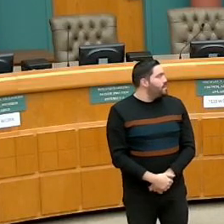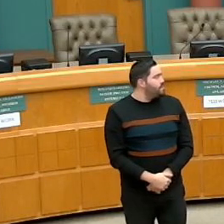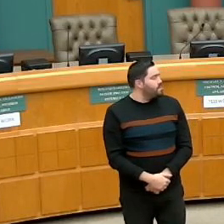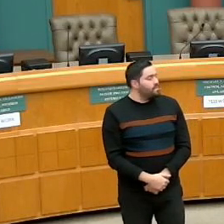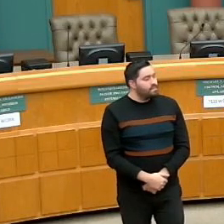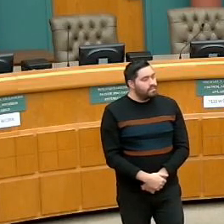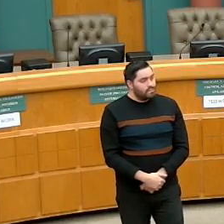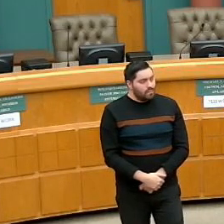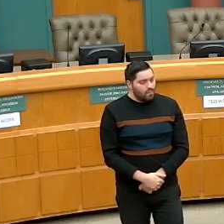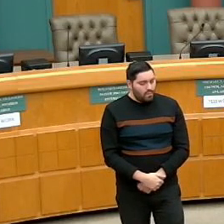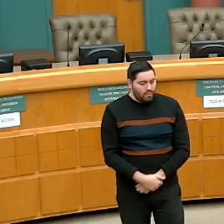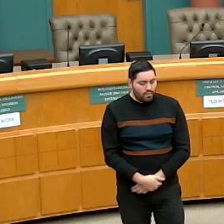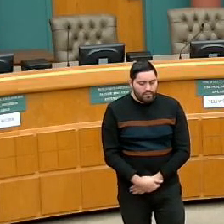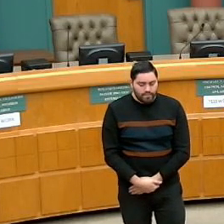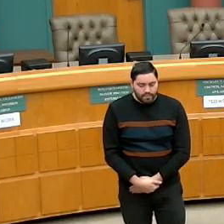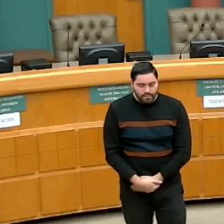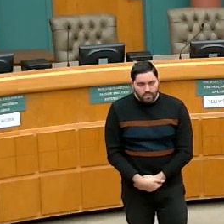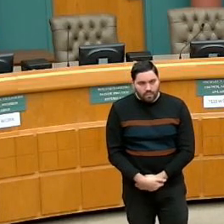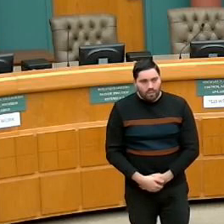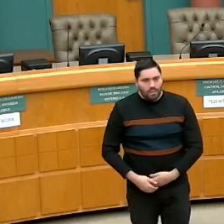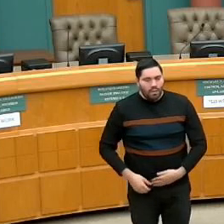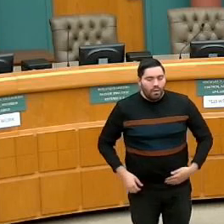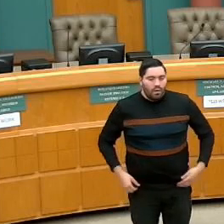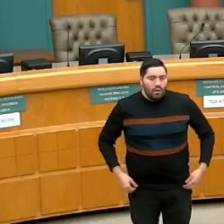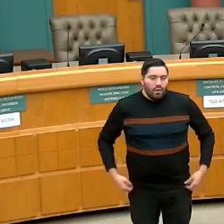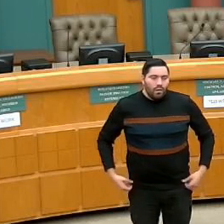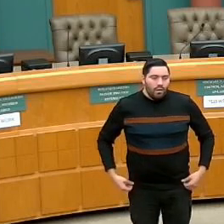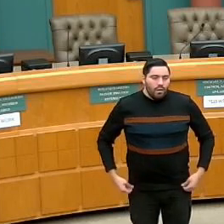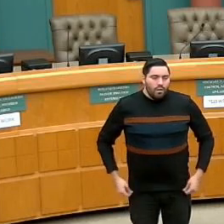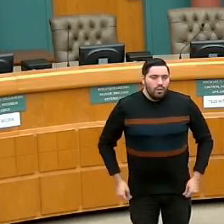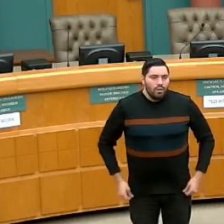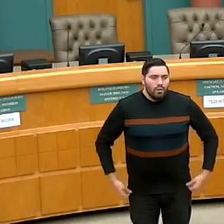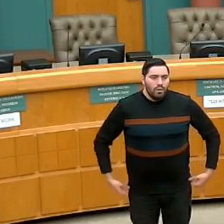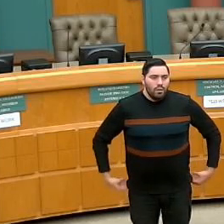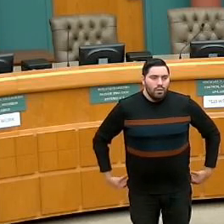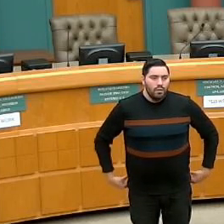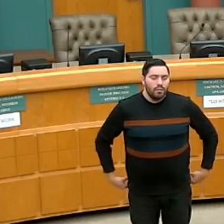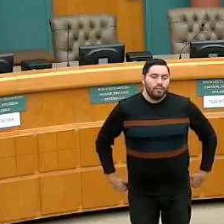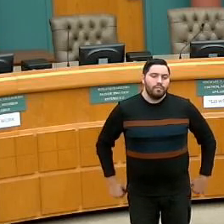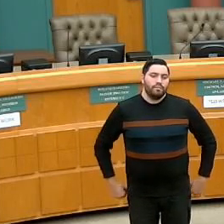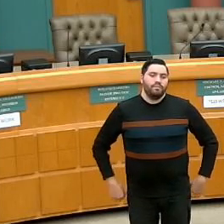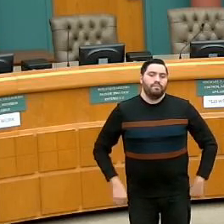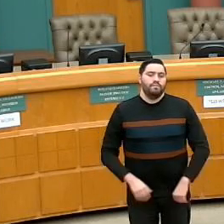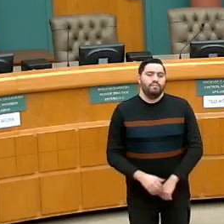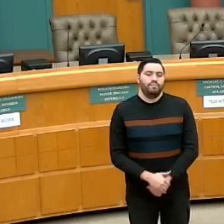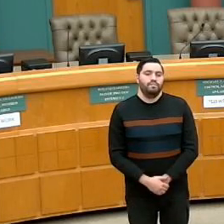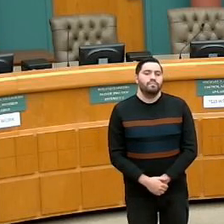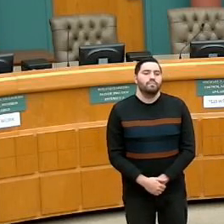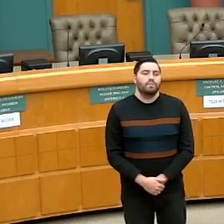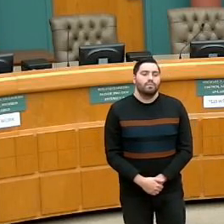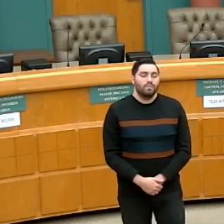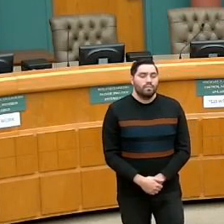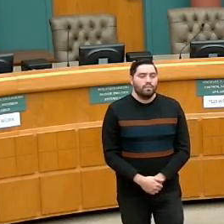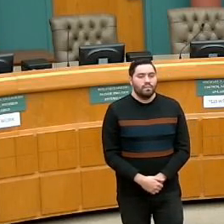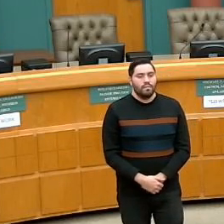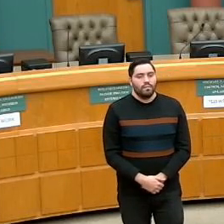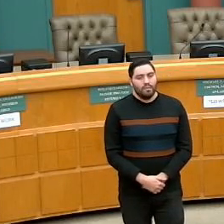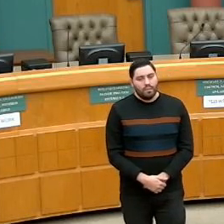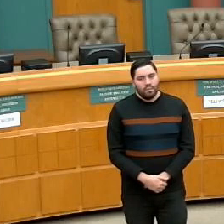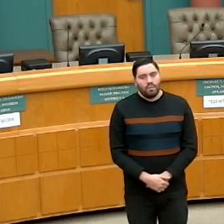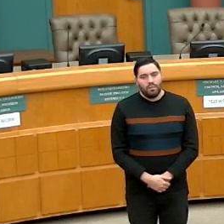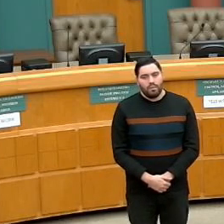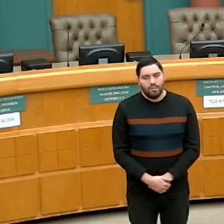de información sobre el virus. Un grupo de la Universidad Texas A&M de Corpus Christi está trabajando en un modelo para analizar los casos por coronavirus a nivel